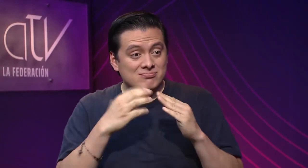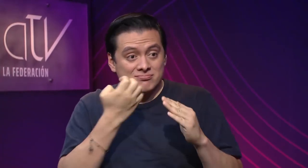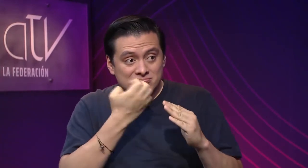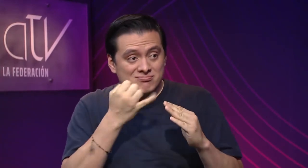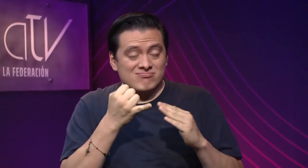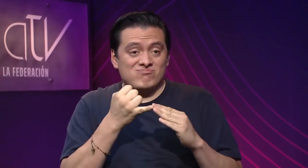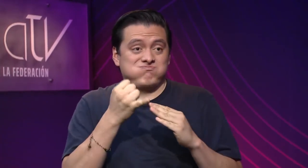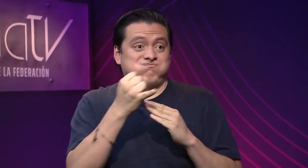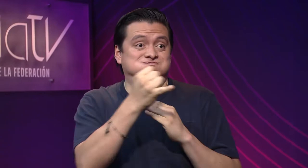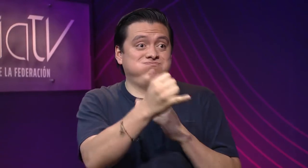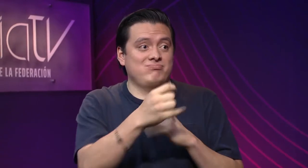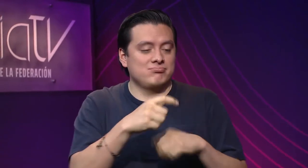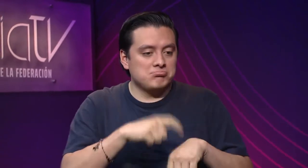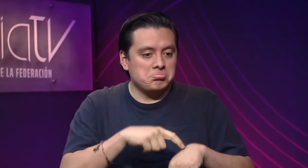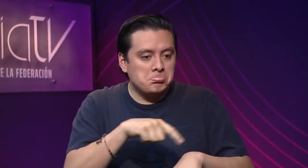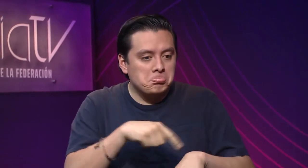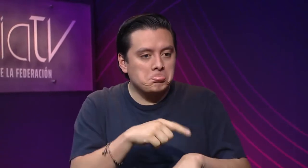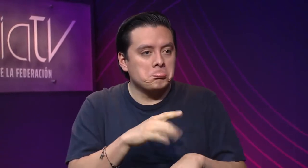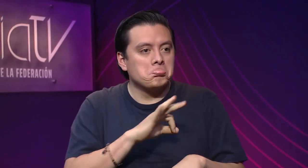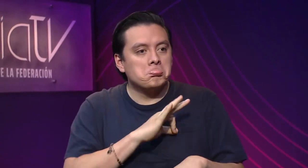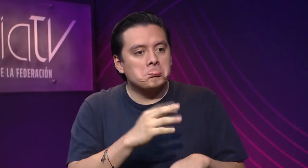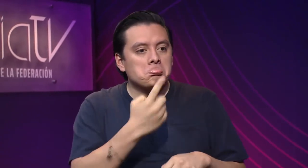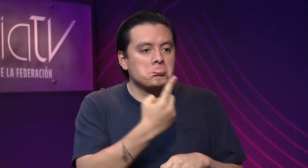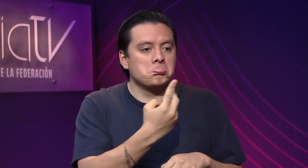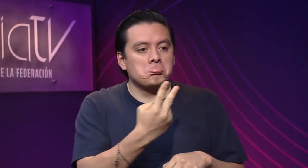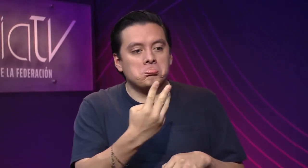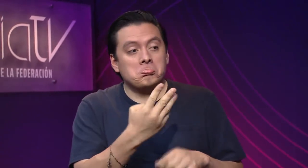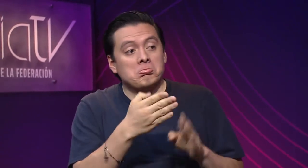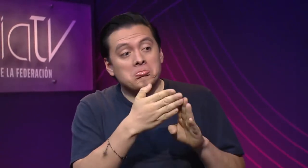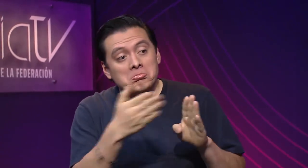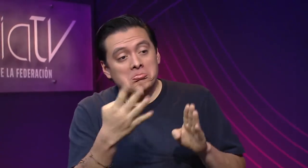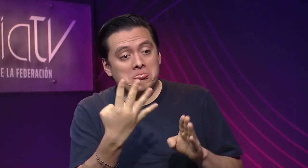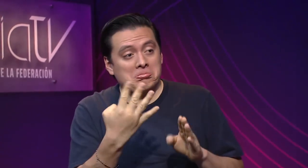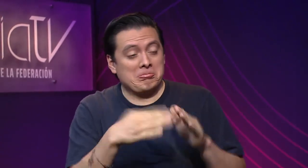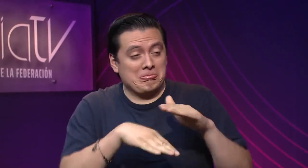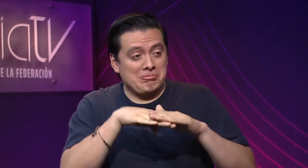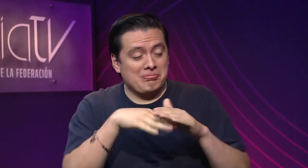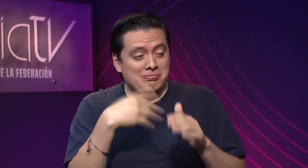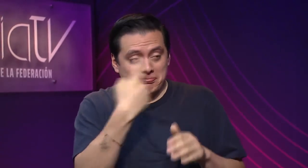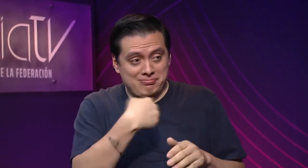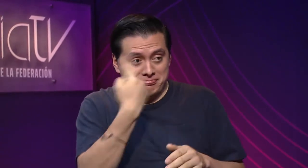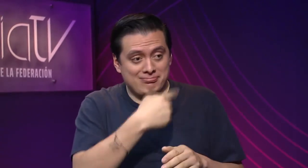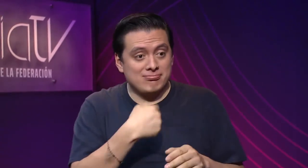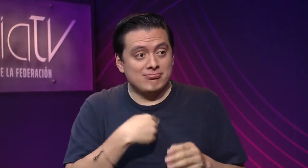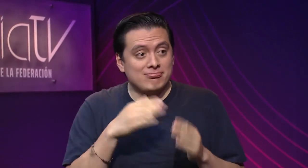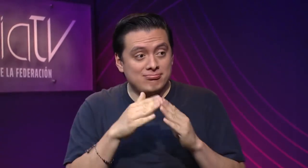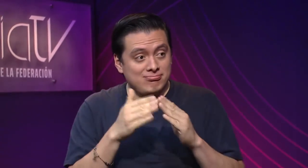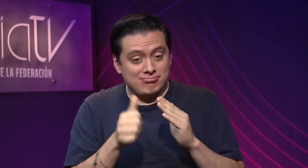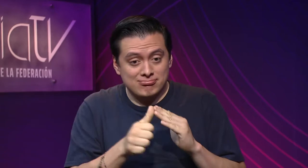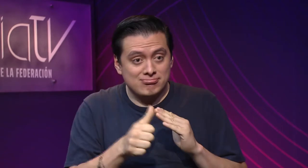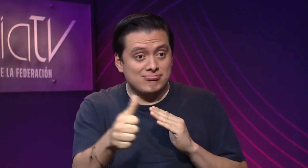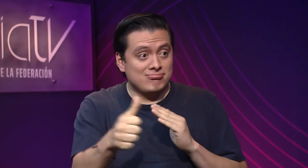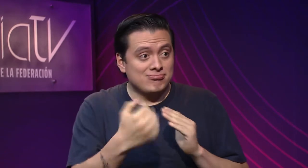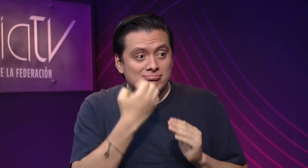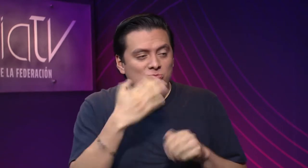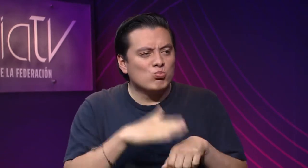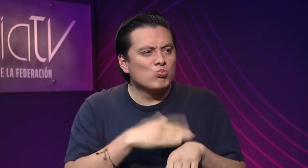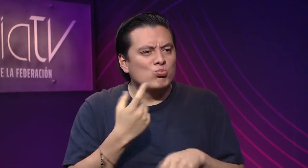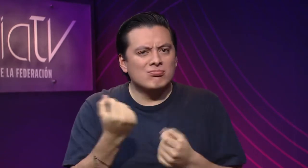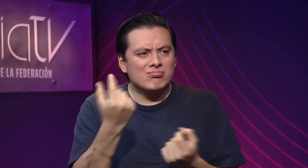educación. Incluso estas escuelas las tienen cercanas a su casa, cosa que no sucede para mí. Para mí tengo que viajar grandes distancias para